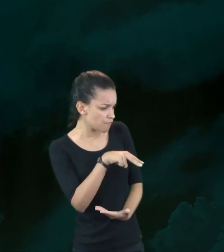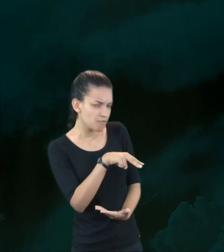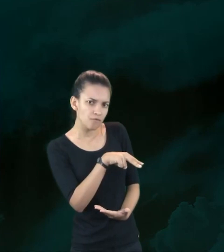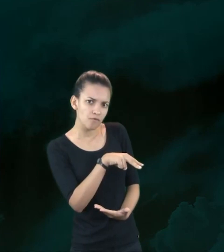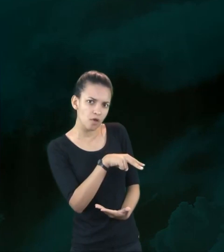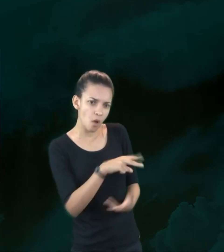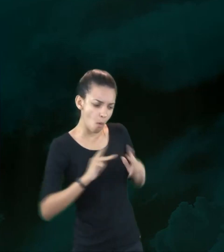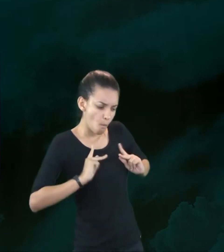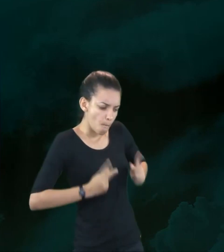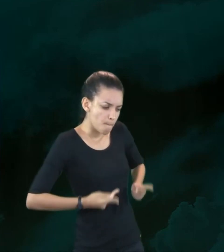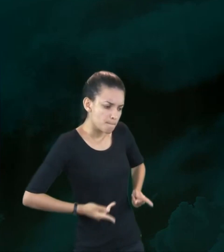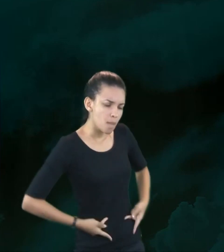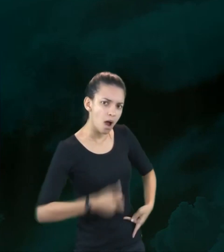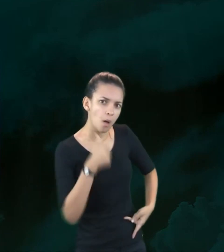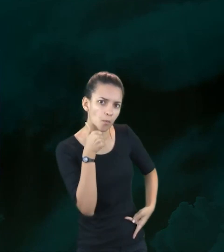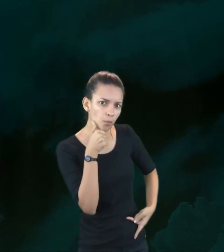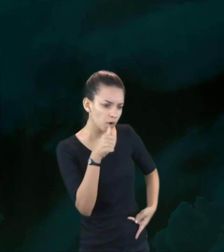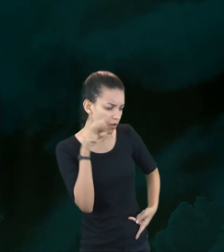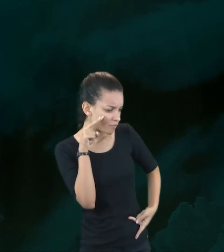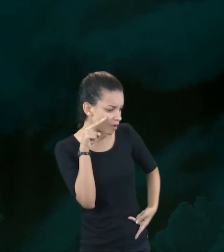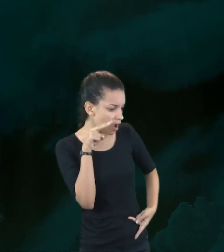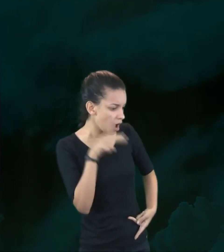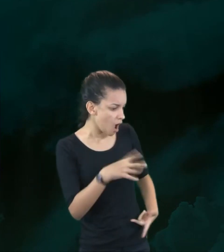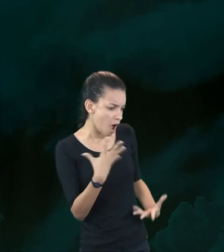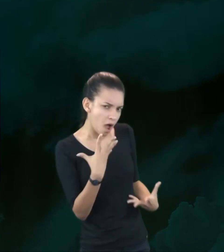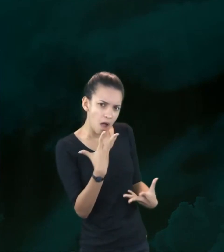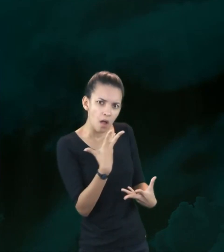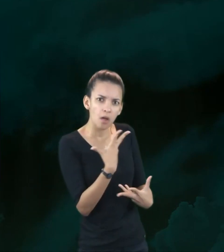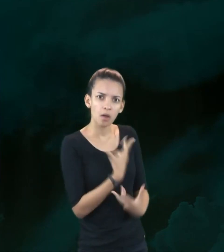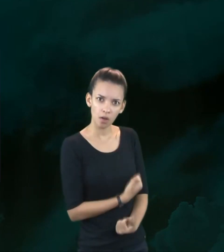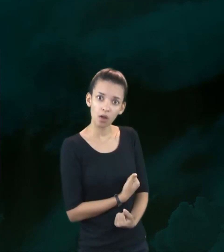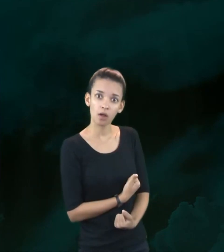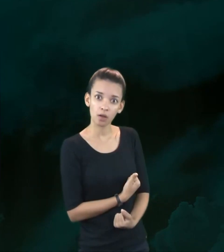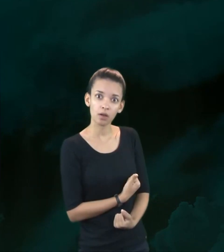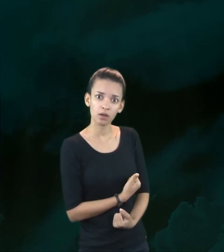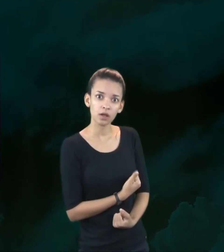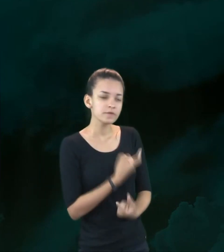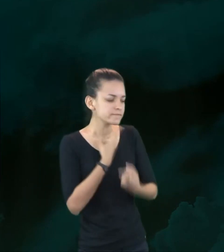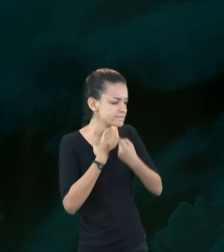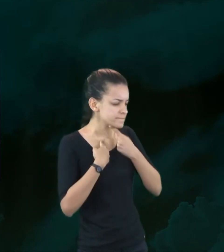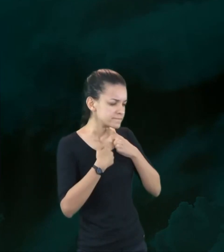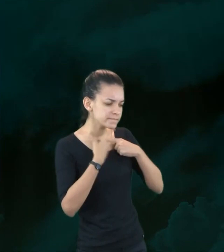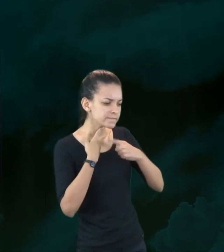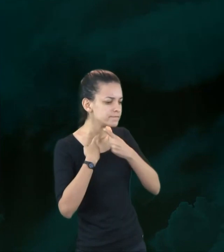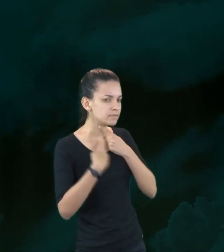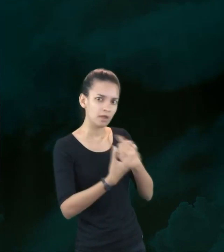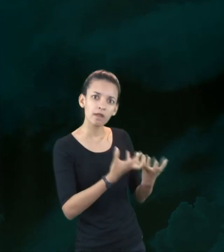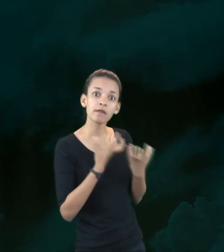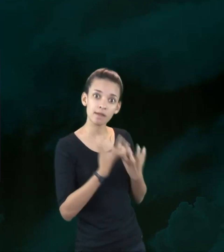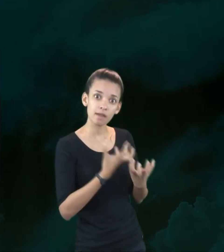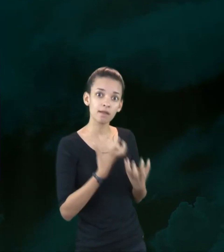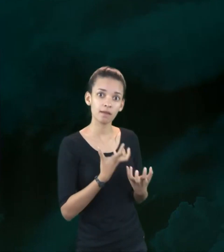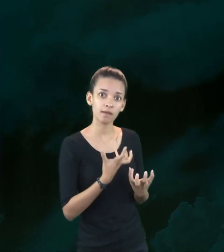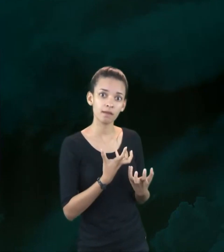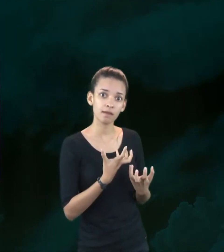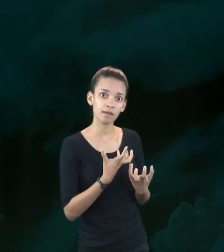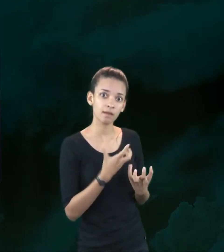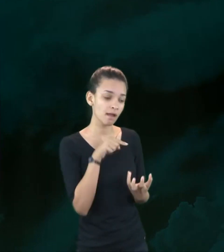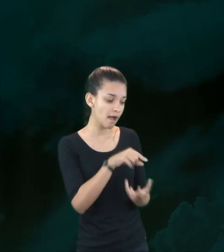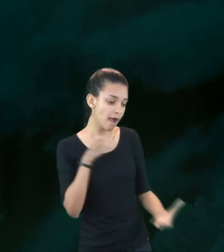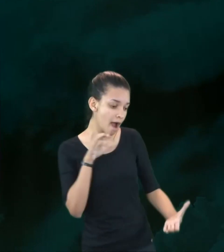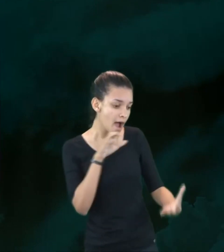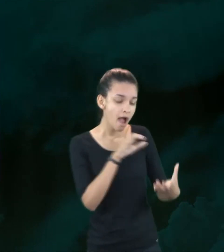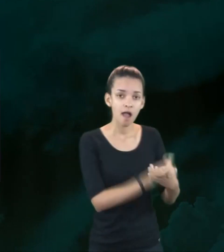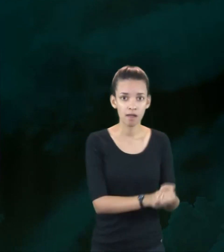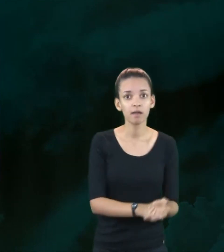muito bonitas, e não aguentaram, eles queriam, de alguma forma, poder tomar essas mulheres por